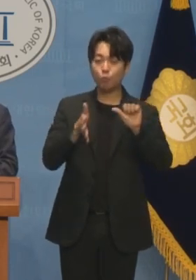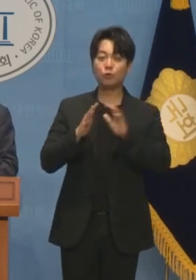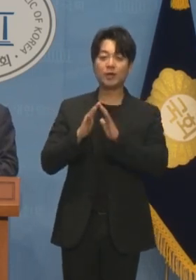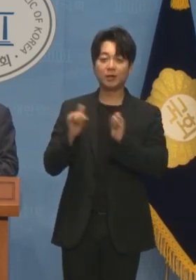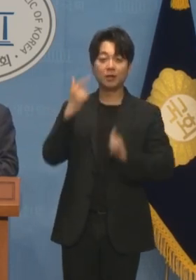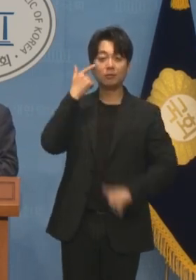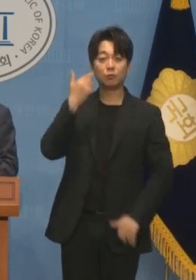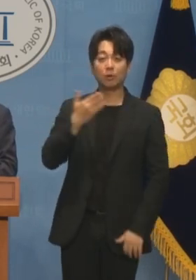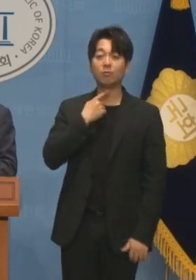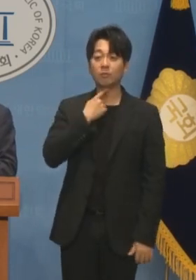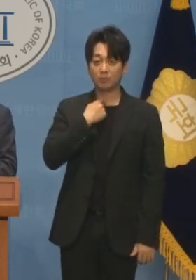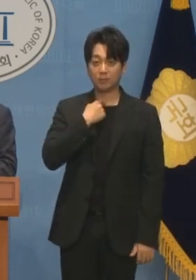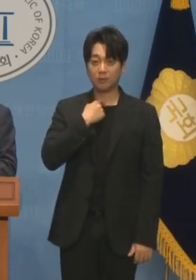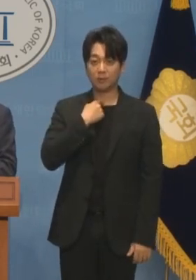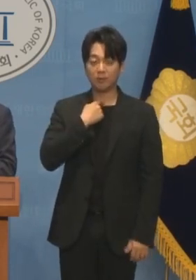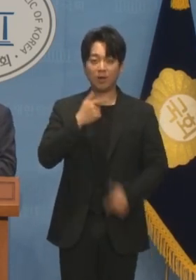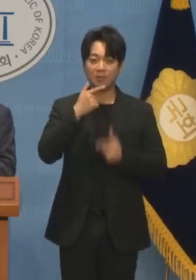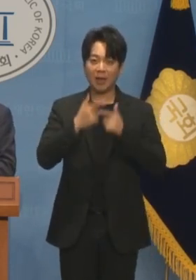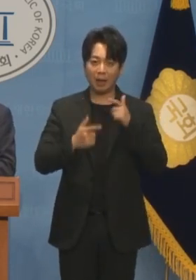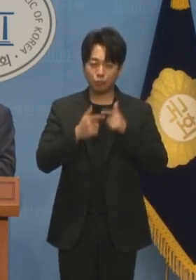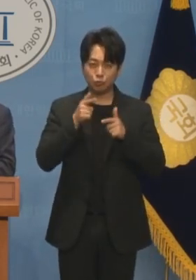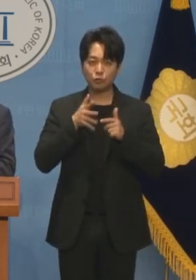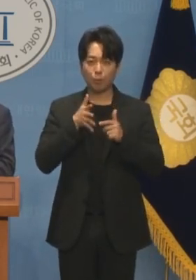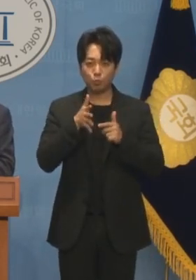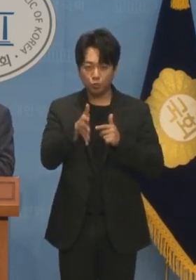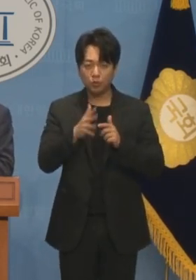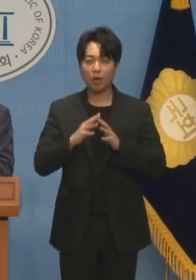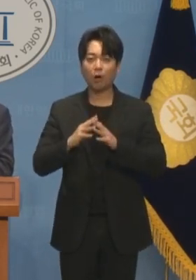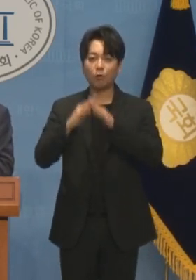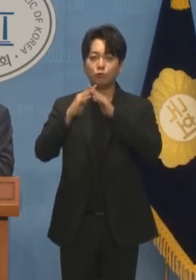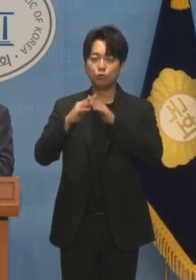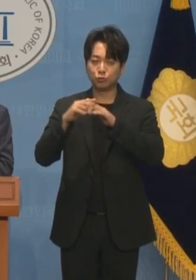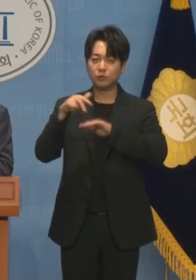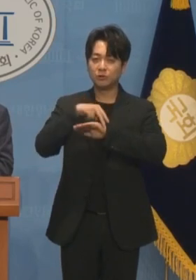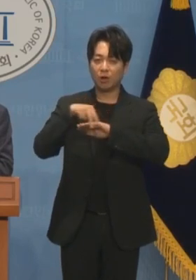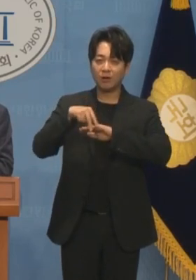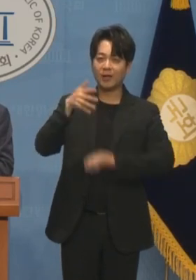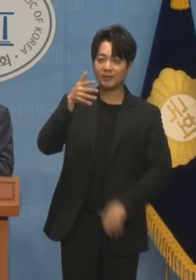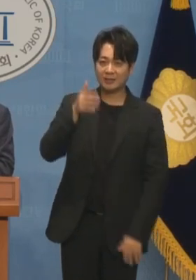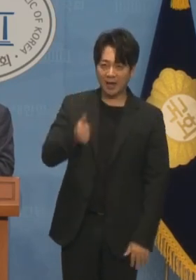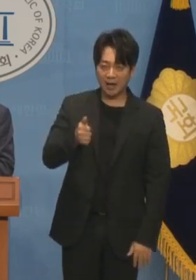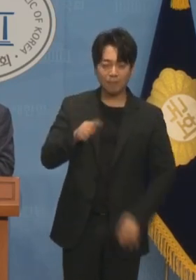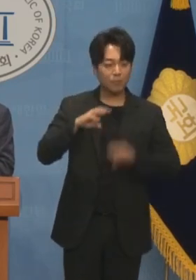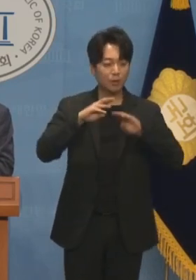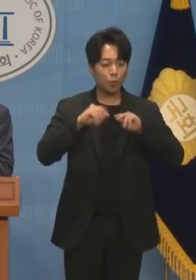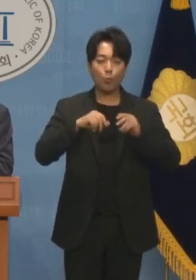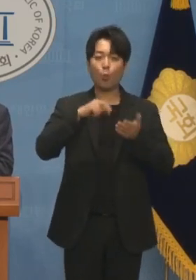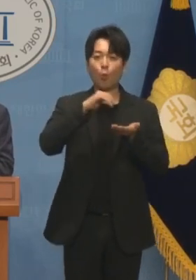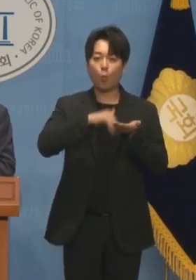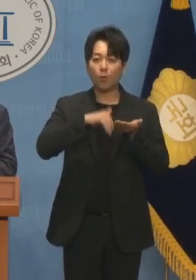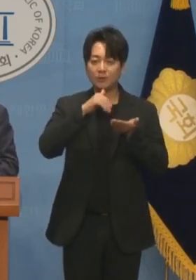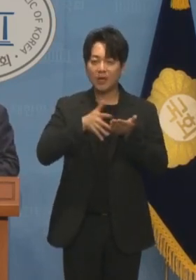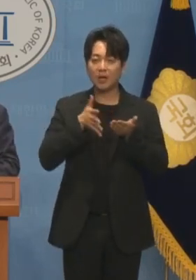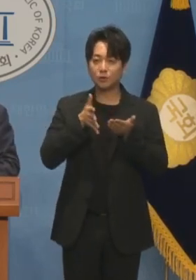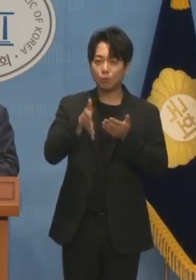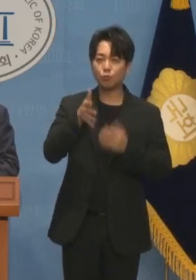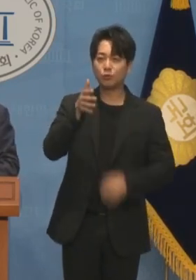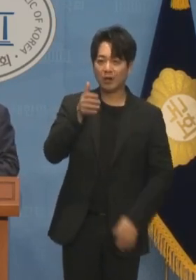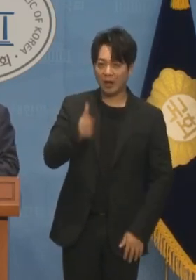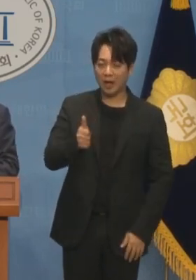조경 전문가들, 건축 설계자들, 토목 전문가들, 건축